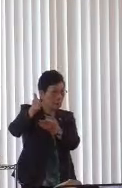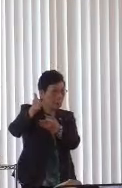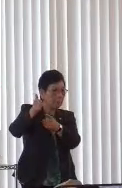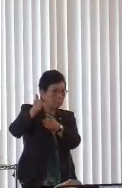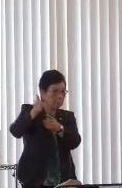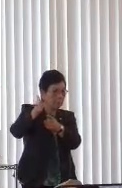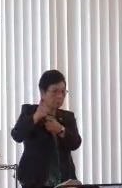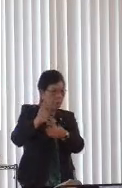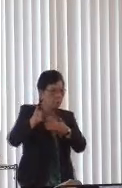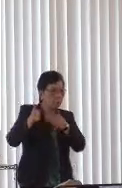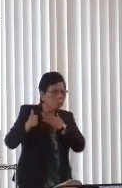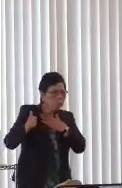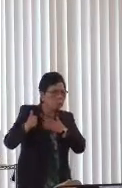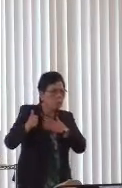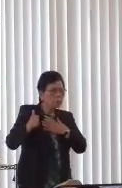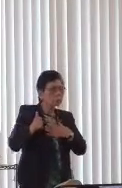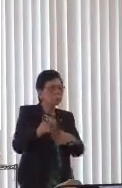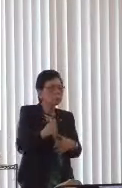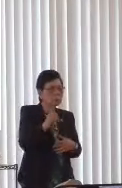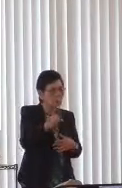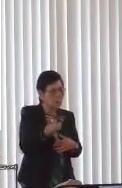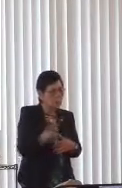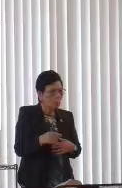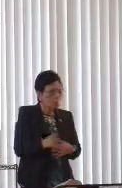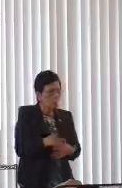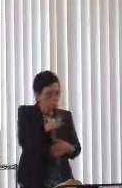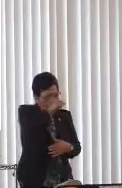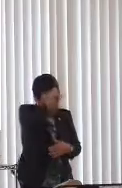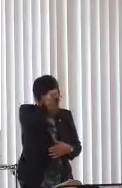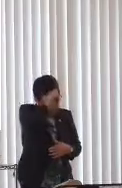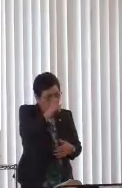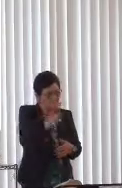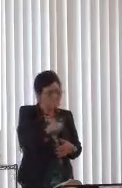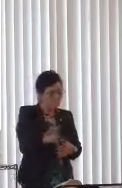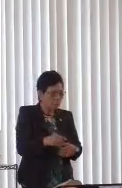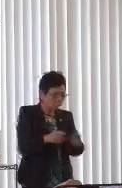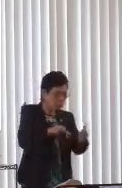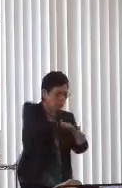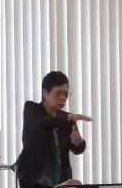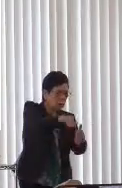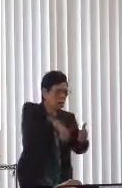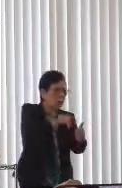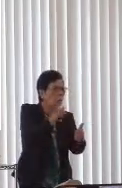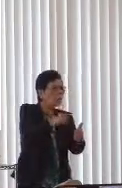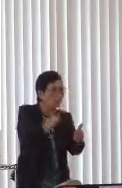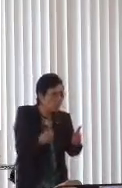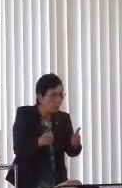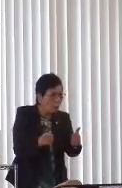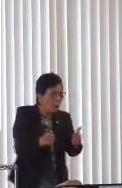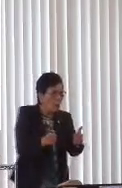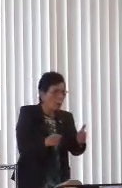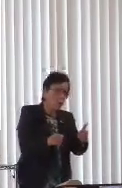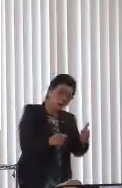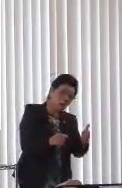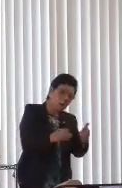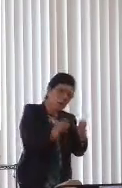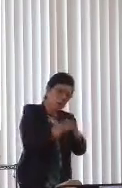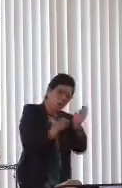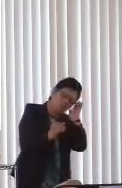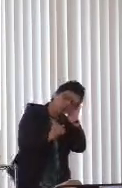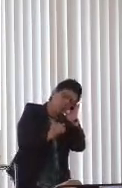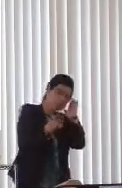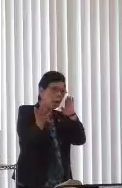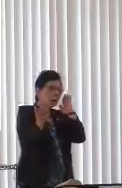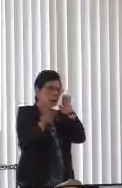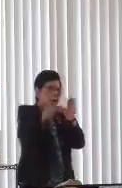飢えている人、乾いている人、病んでいる人、孤独な人、泊まるところに困っている人、